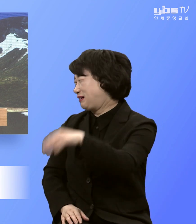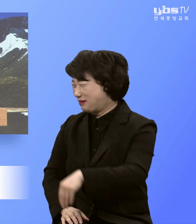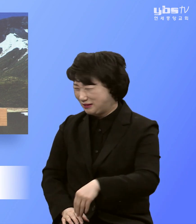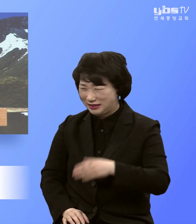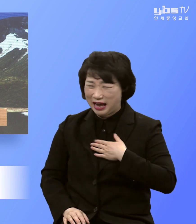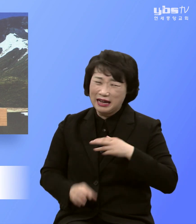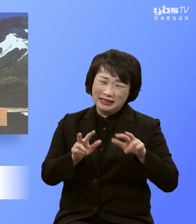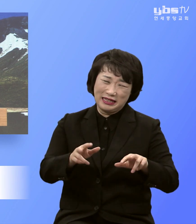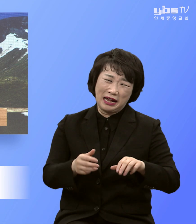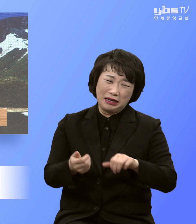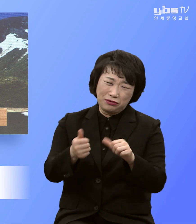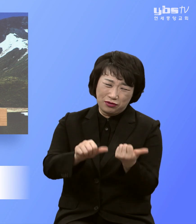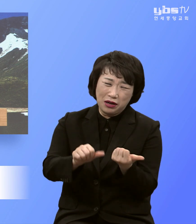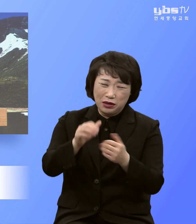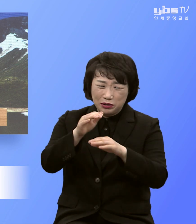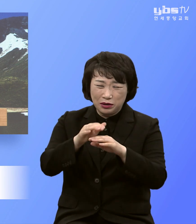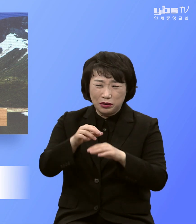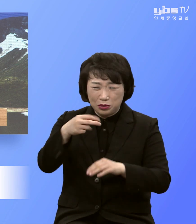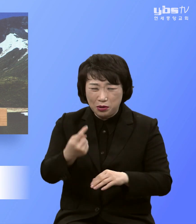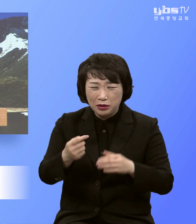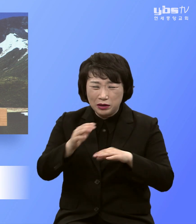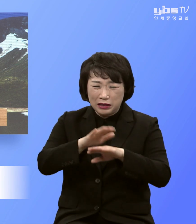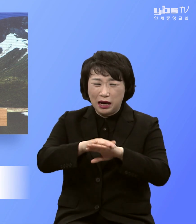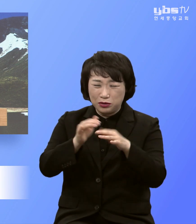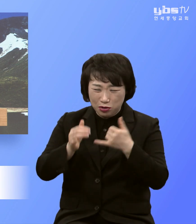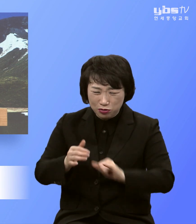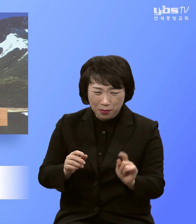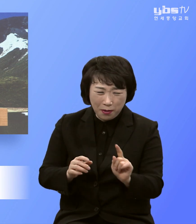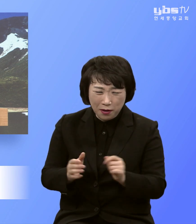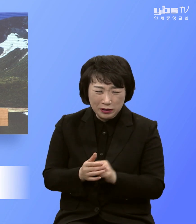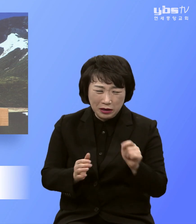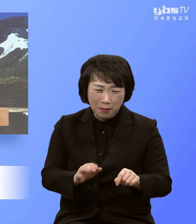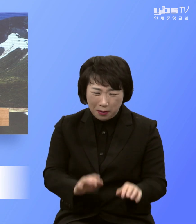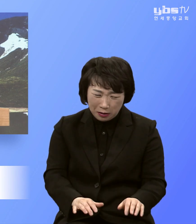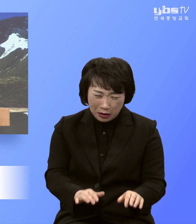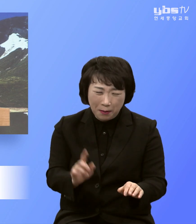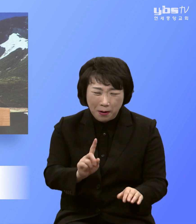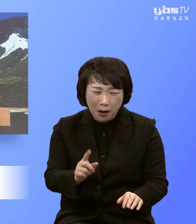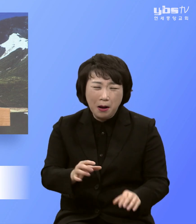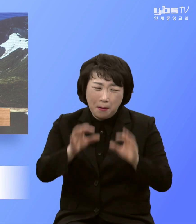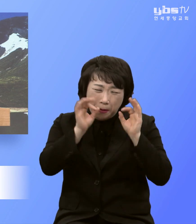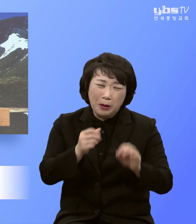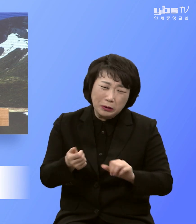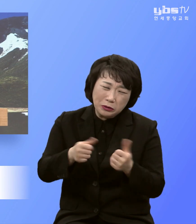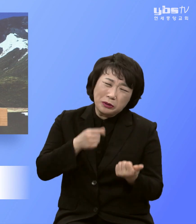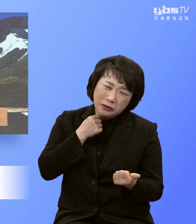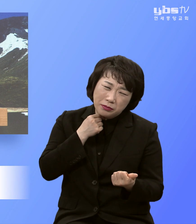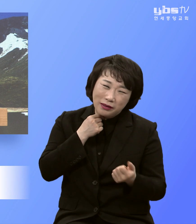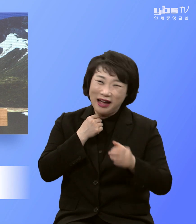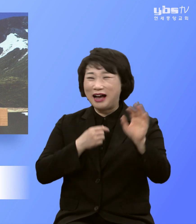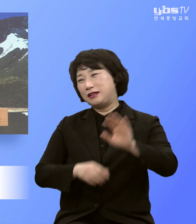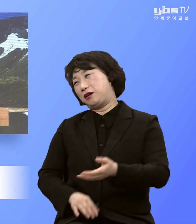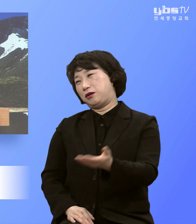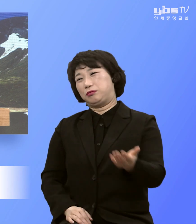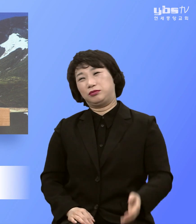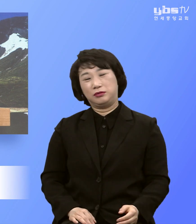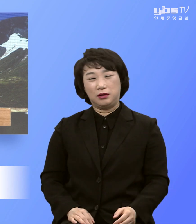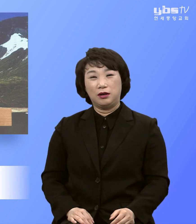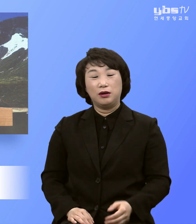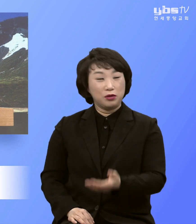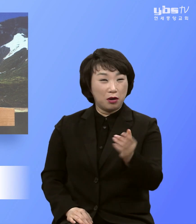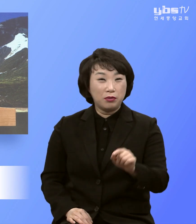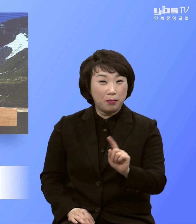나는 죽어도 내 손주라도 이렇게 된 걸 보고 죽어야 되는데 죽는 것은